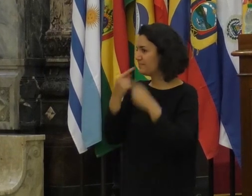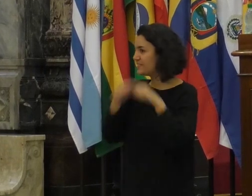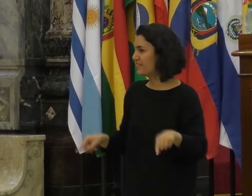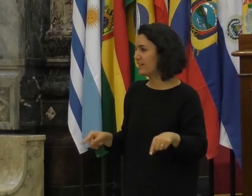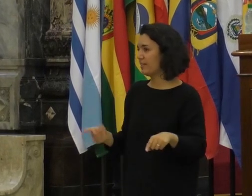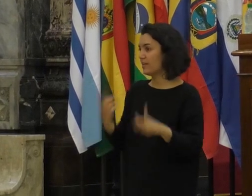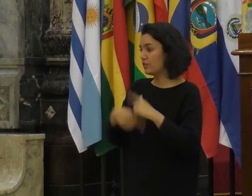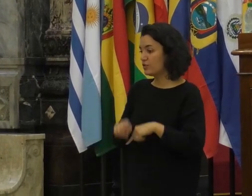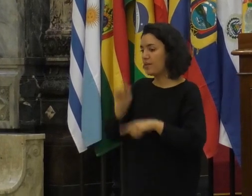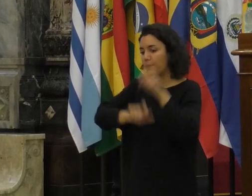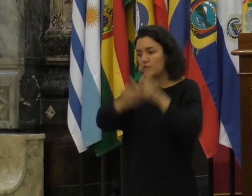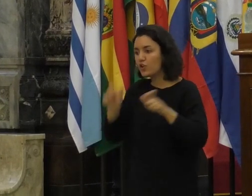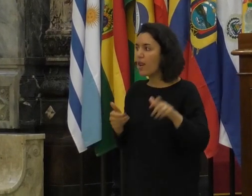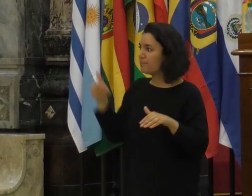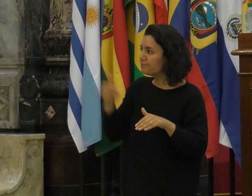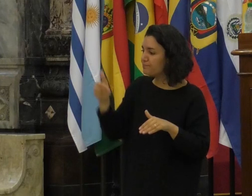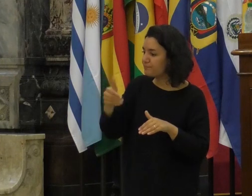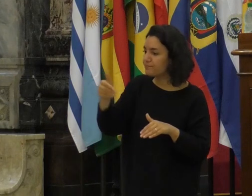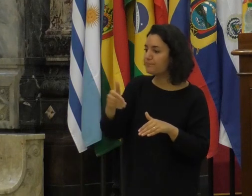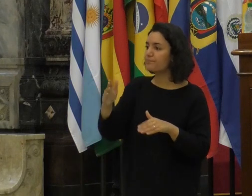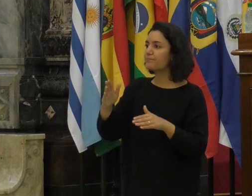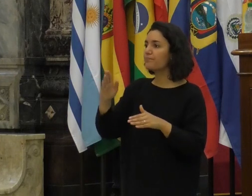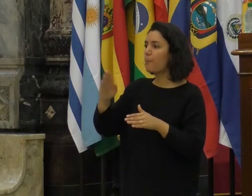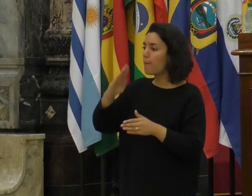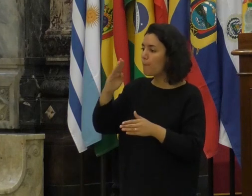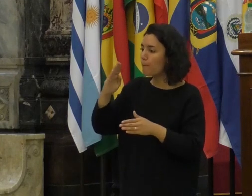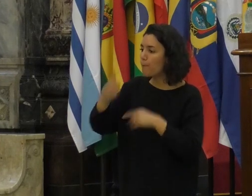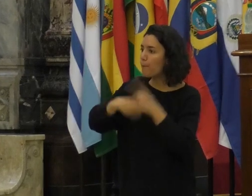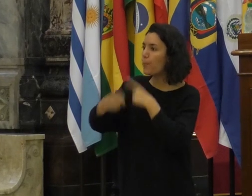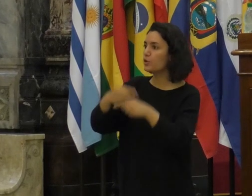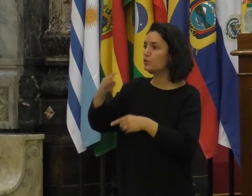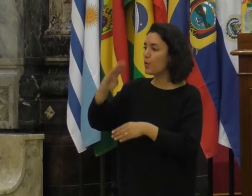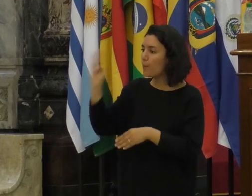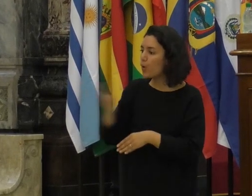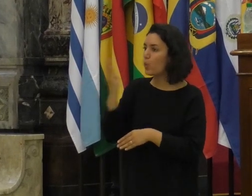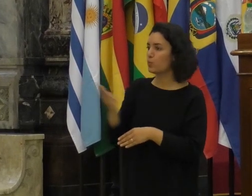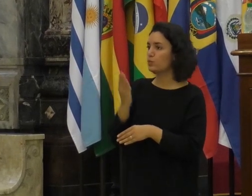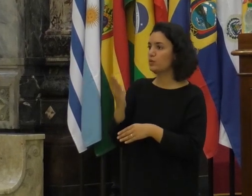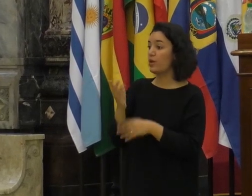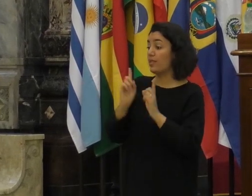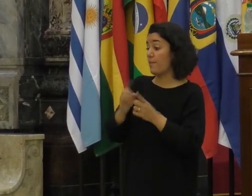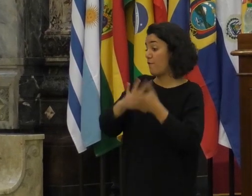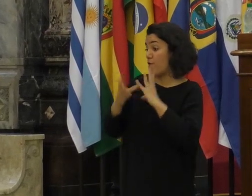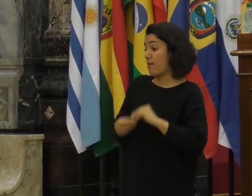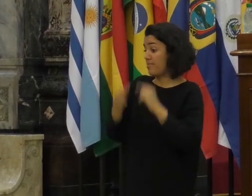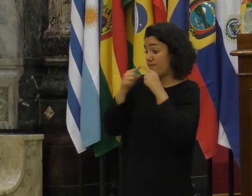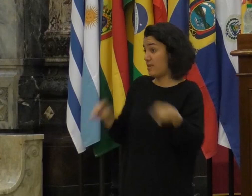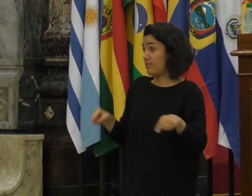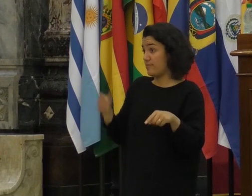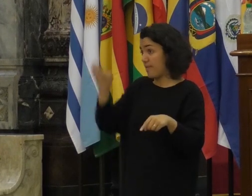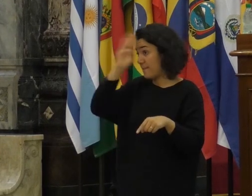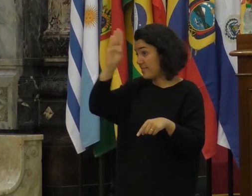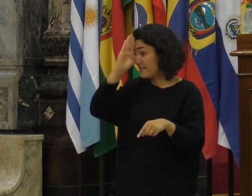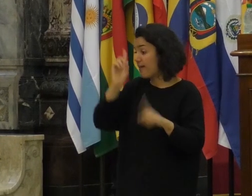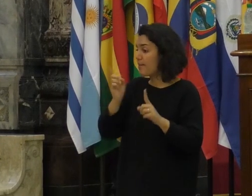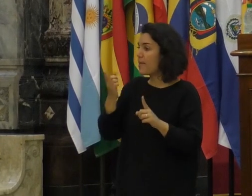propia de actores que intervienen en el proceso de producción, formas diferentes de aprendizaje y